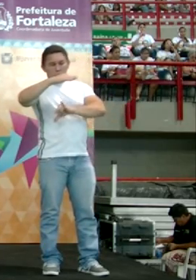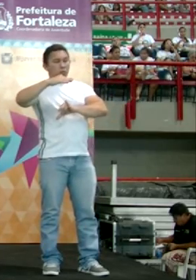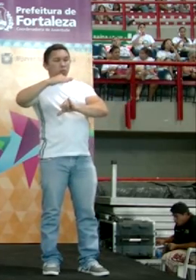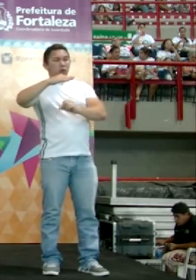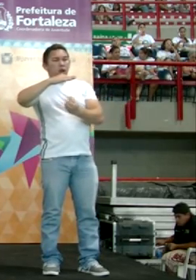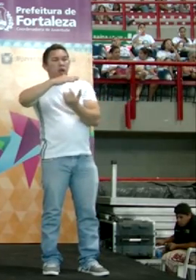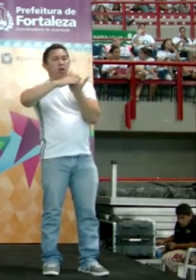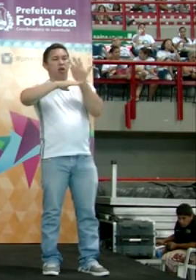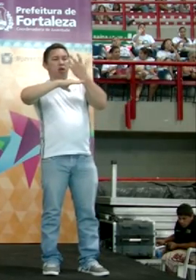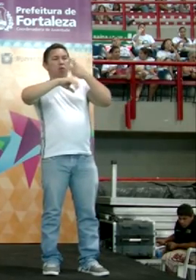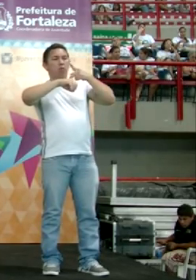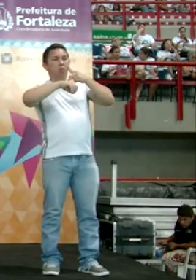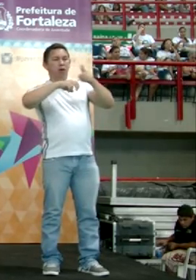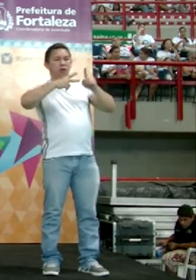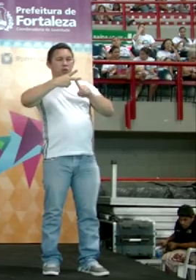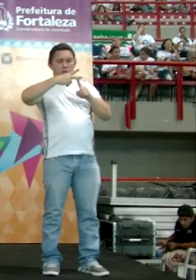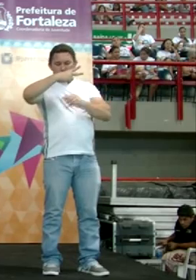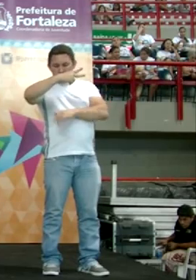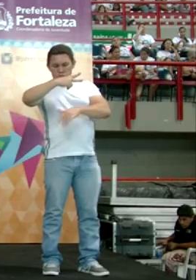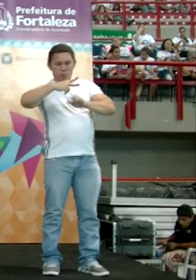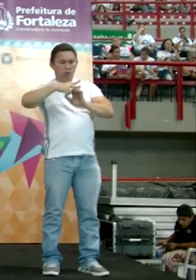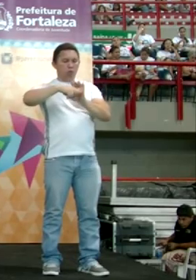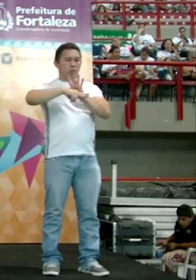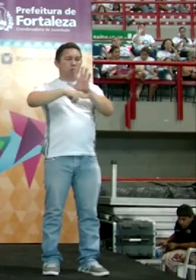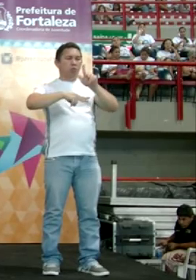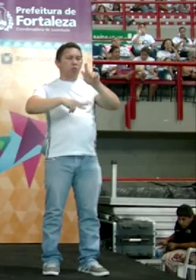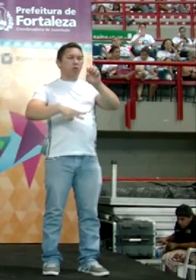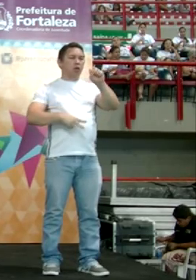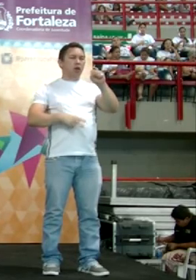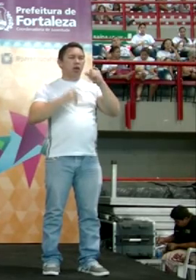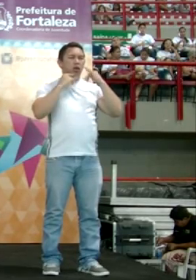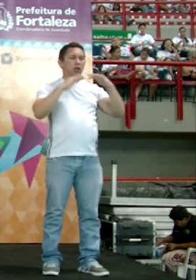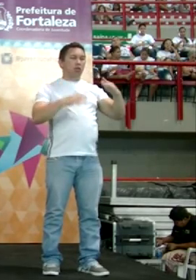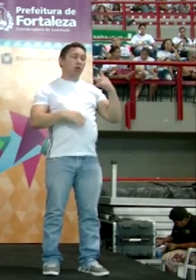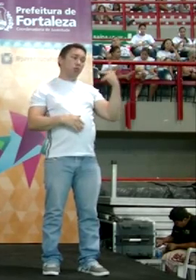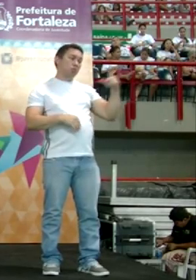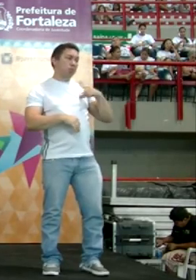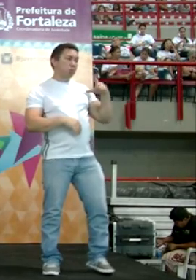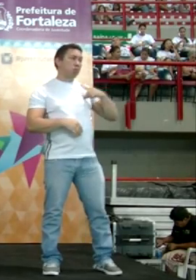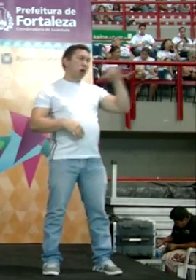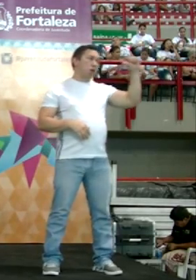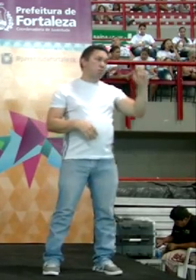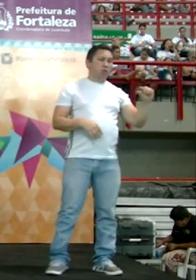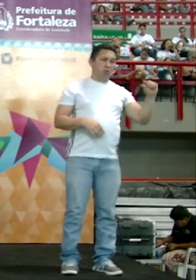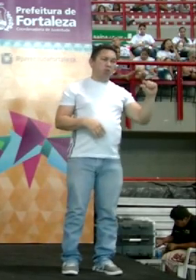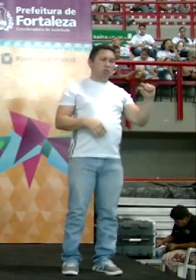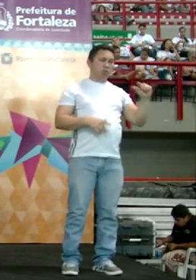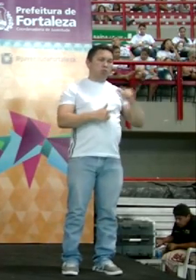Então, tem impacto da energia eólica, mas é um impacto considerado pequeno.